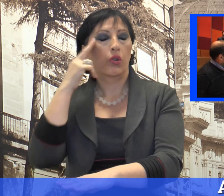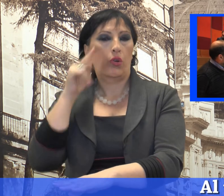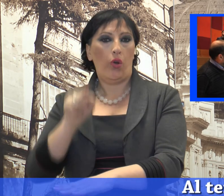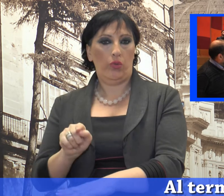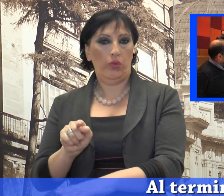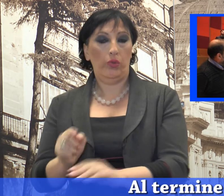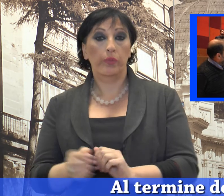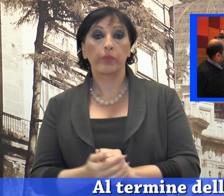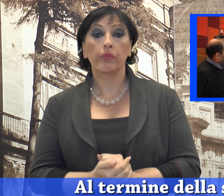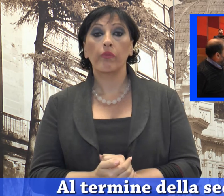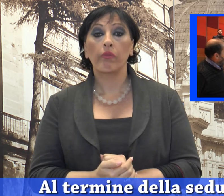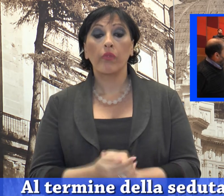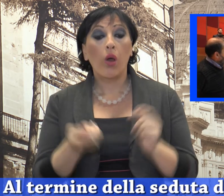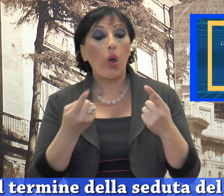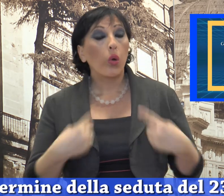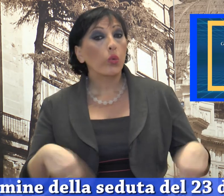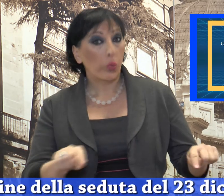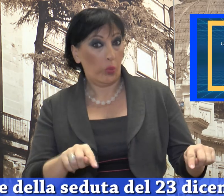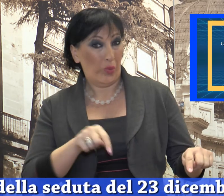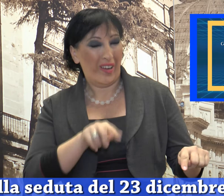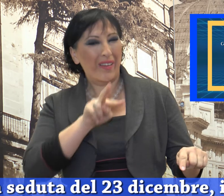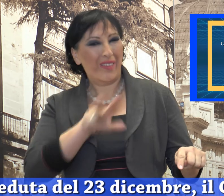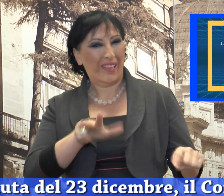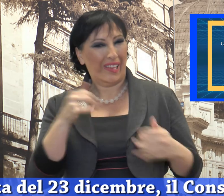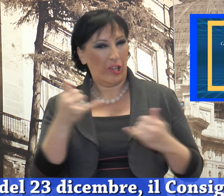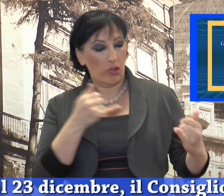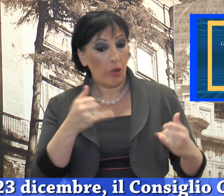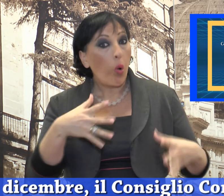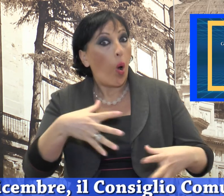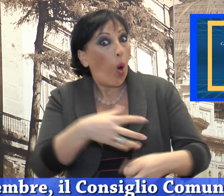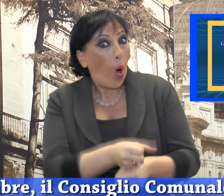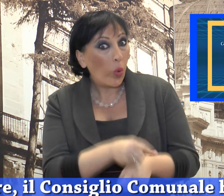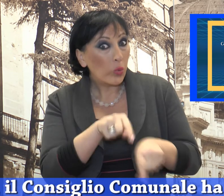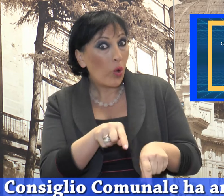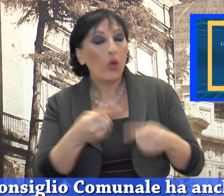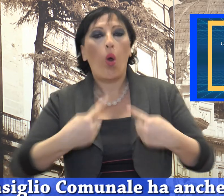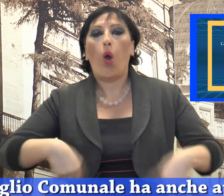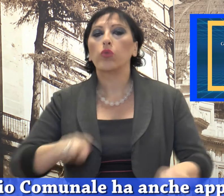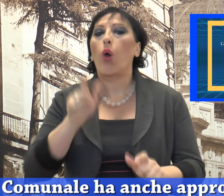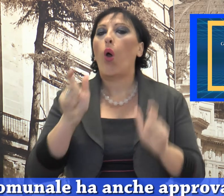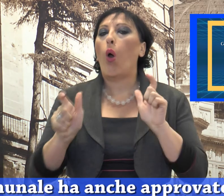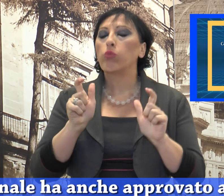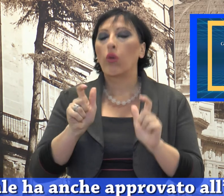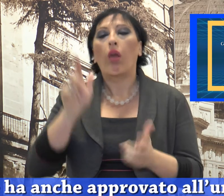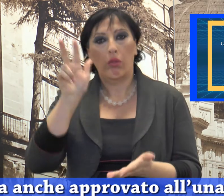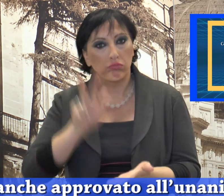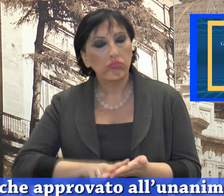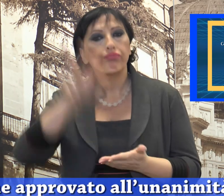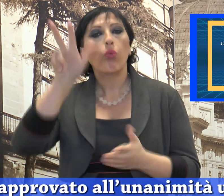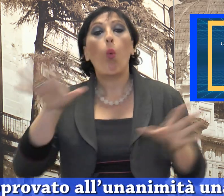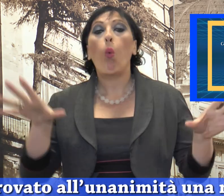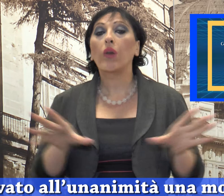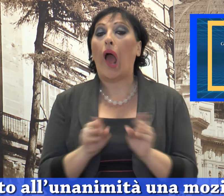Al termine della seduta del 23 dicembre, il Consiglio Comunale ha anche approvato